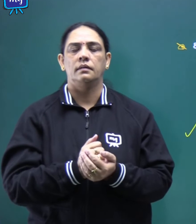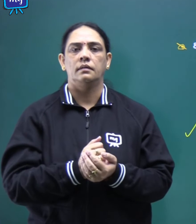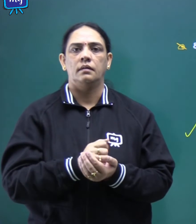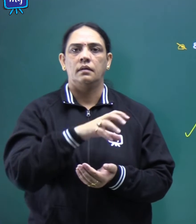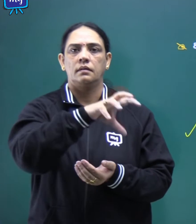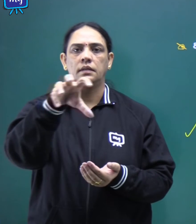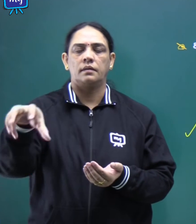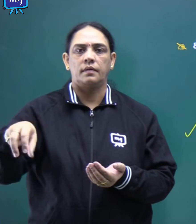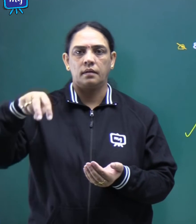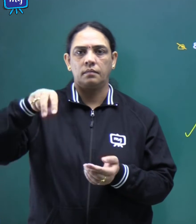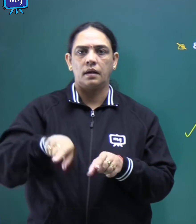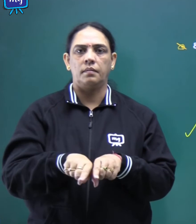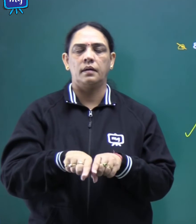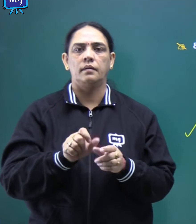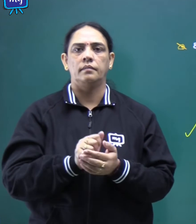क्षेत्रफल बराबर